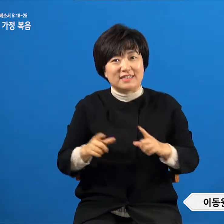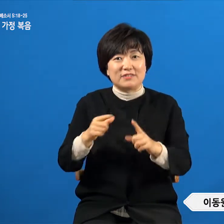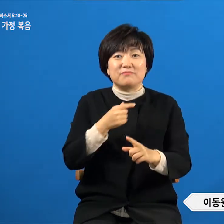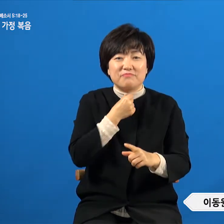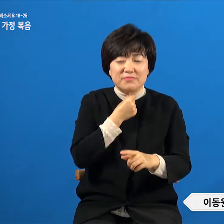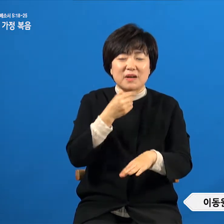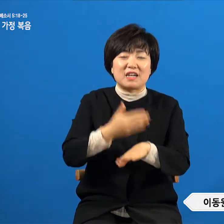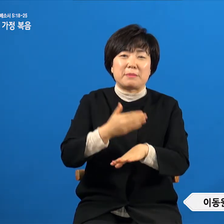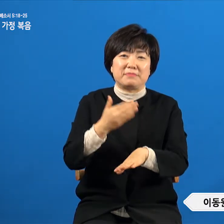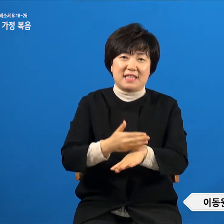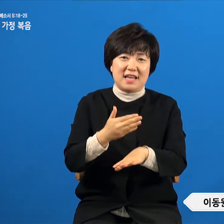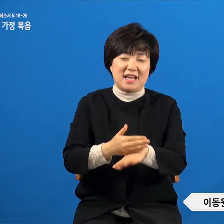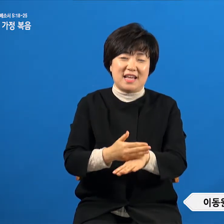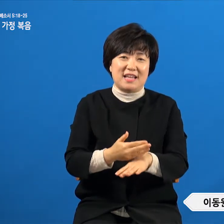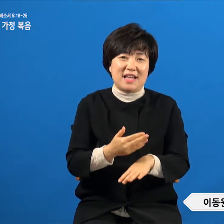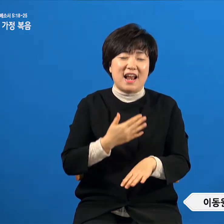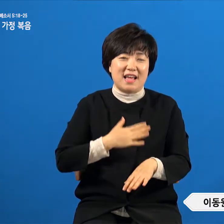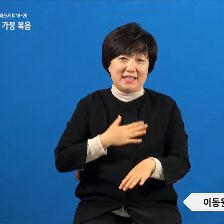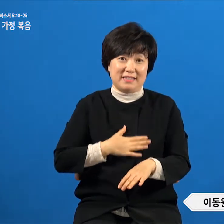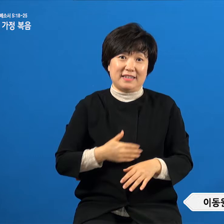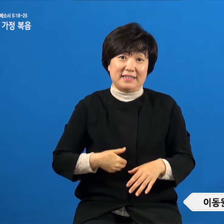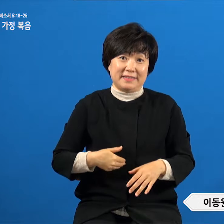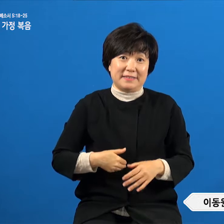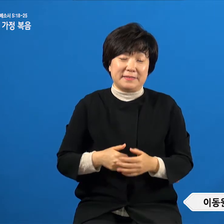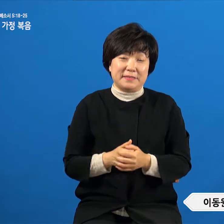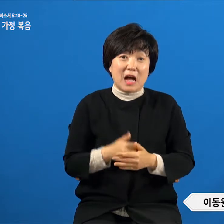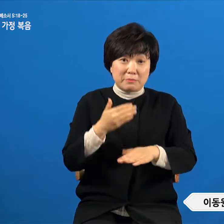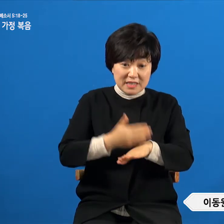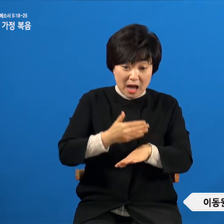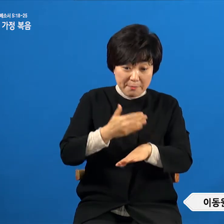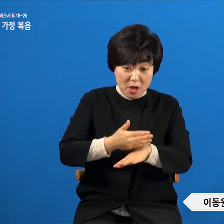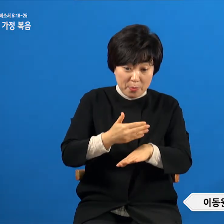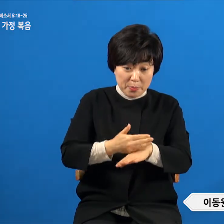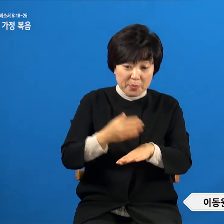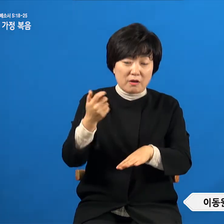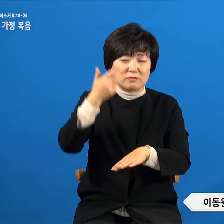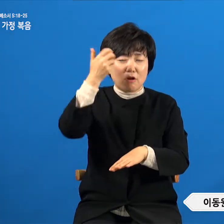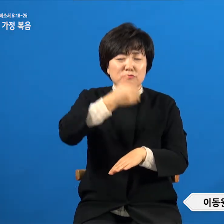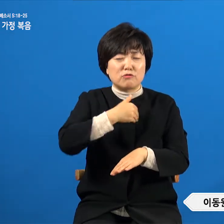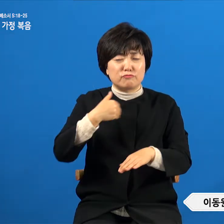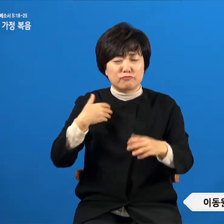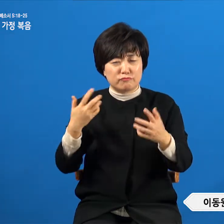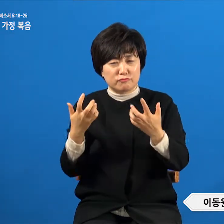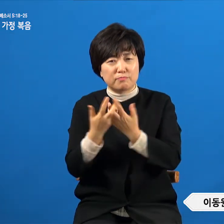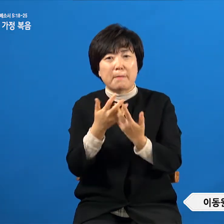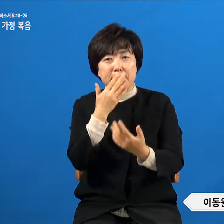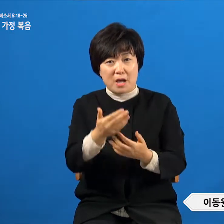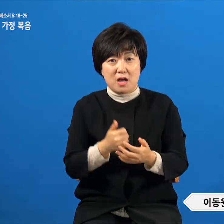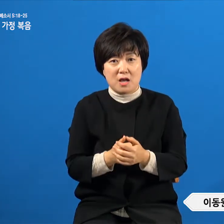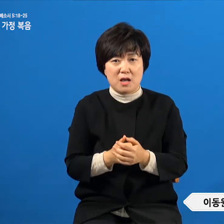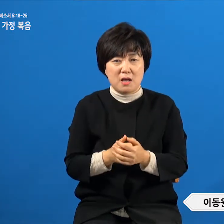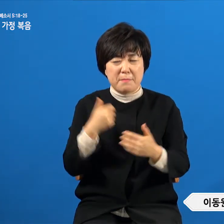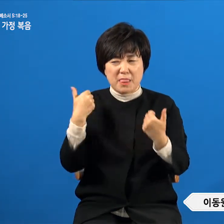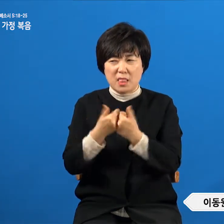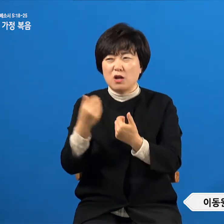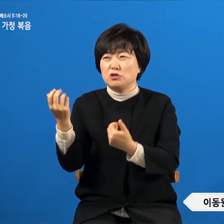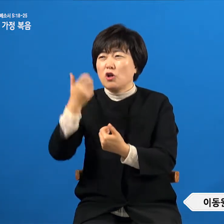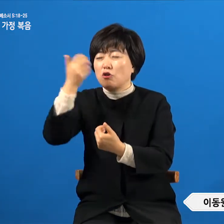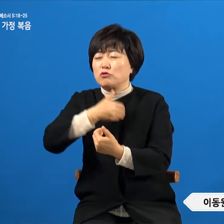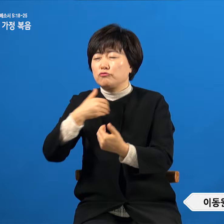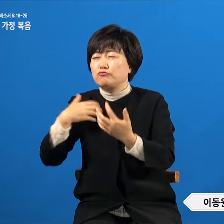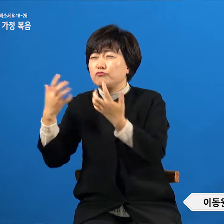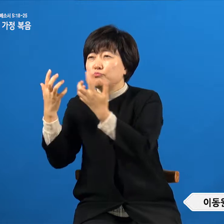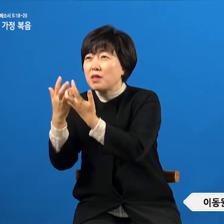감사. 근데 감사하면 성령 충만이 이루어져요. 반대로